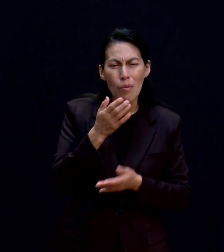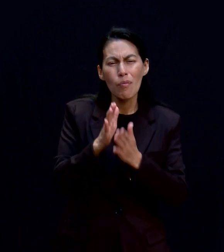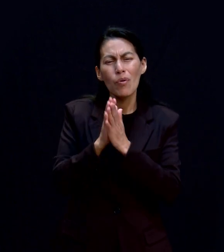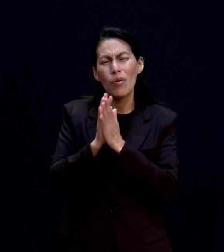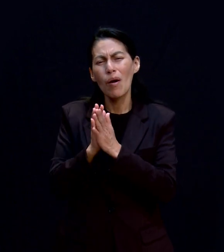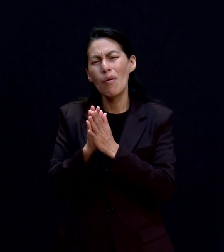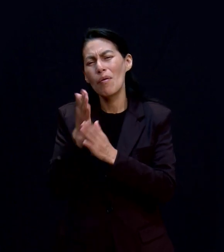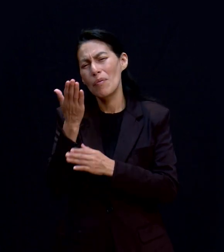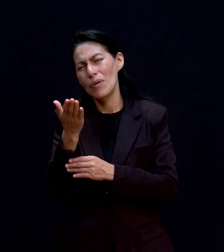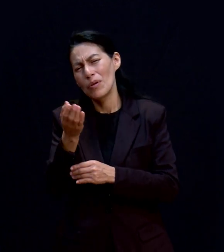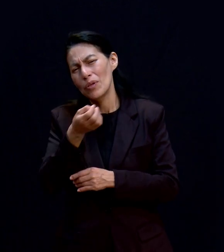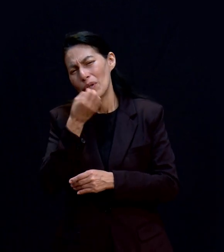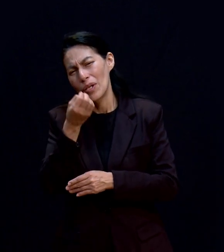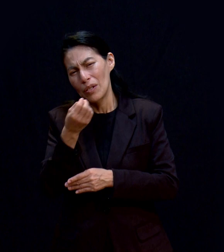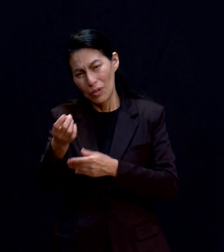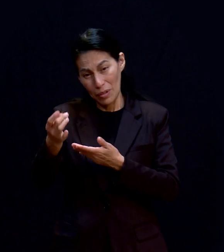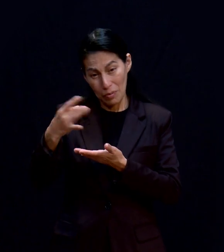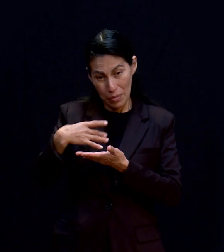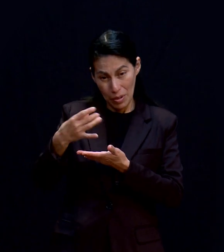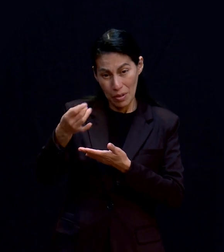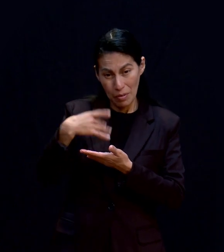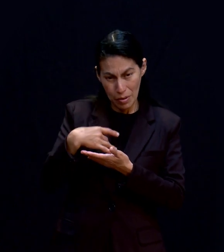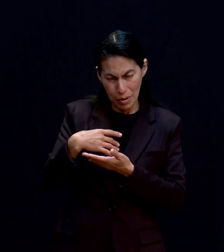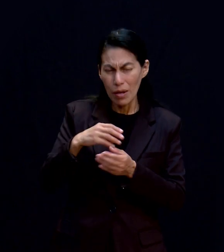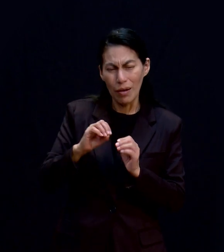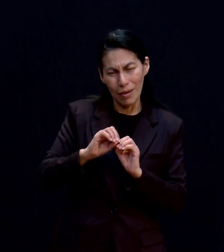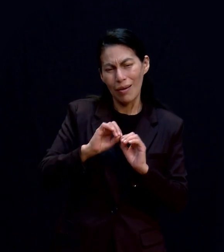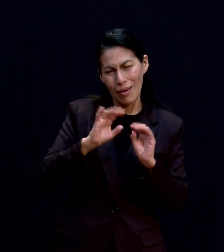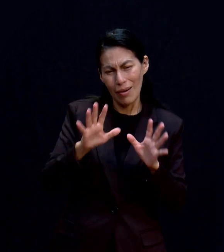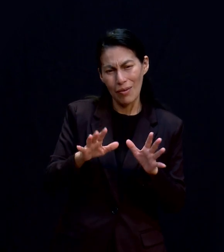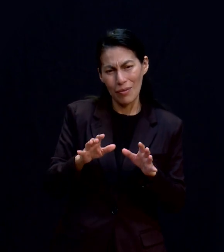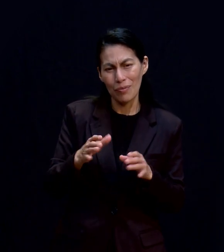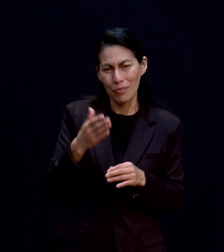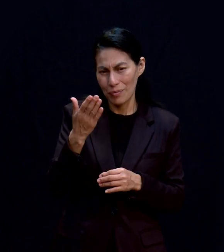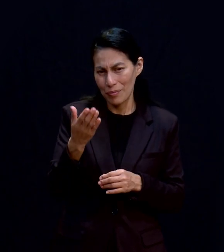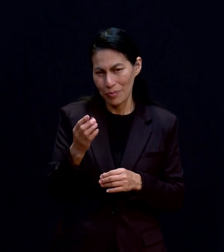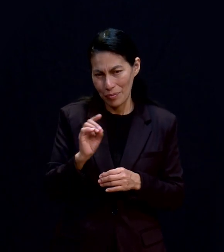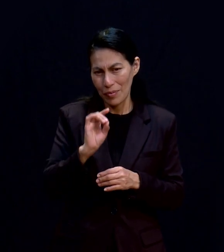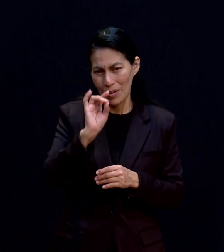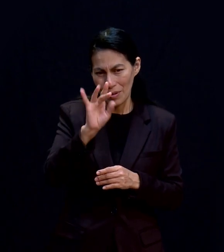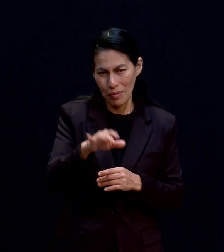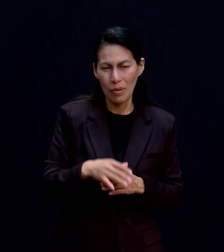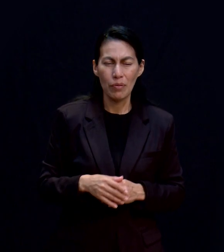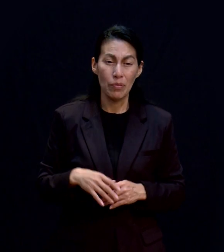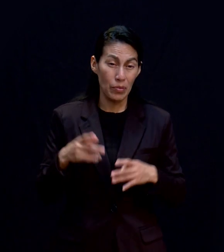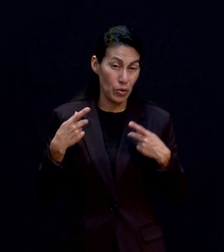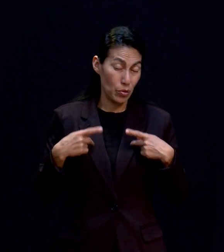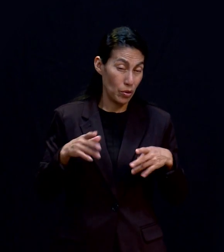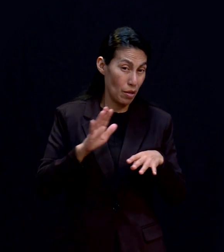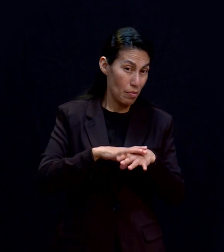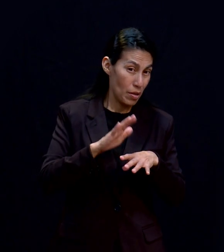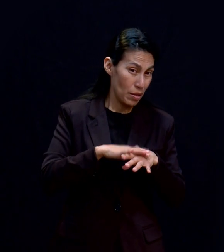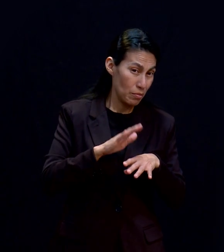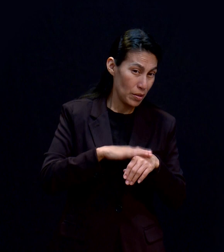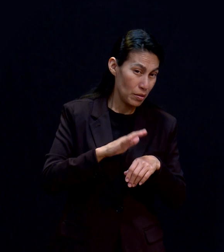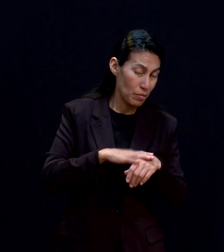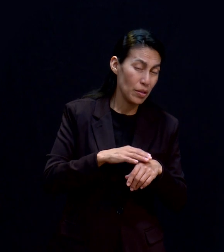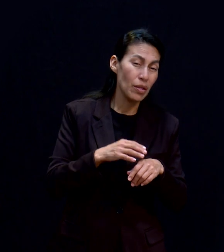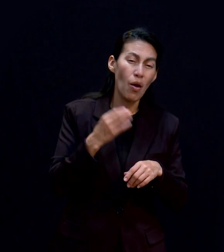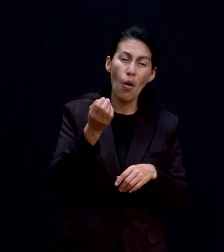no los pedidos de oración y se los enviamos con mucho gusto para que haya más gente orando entonces